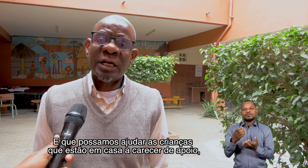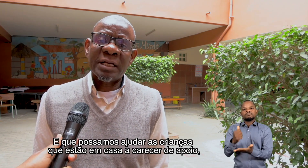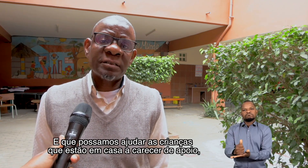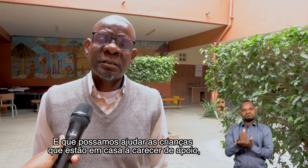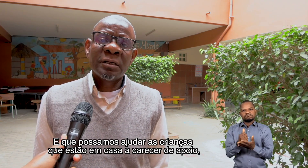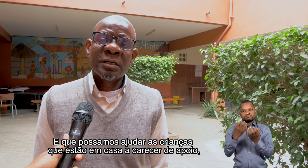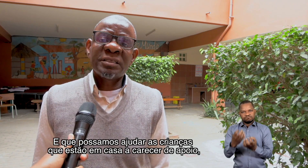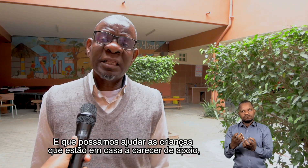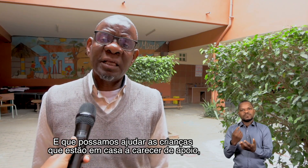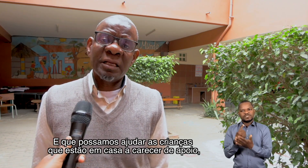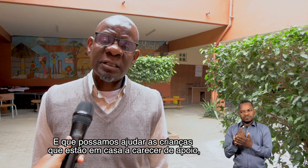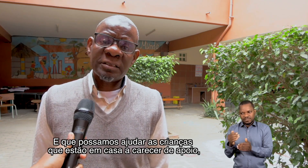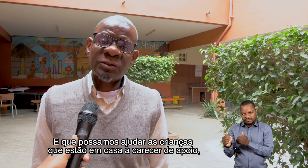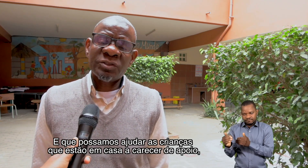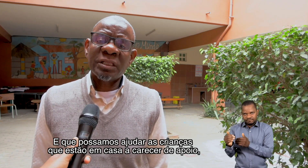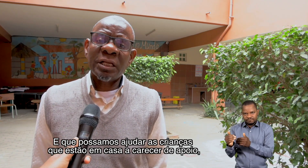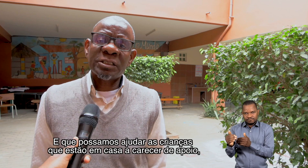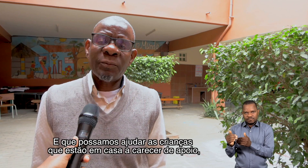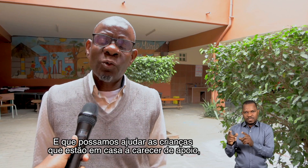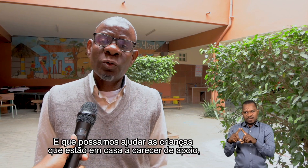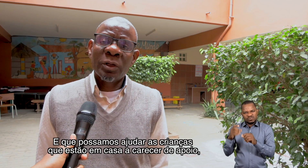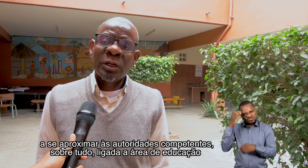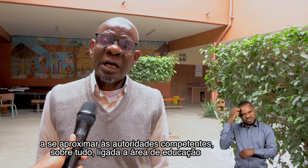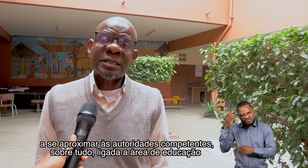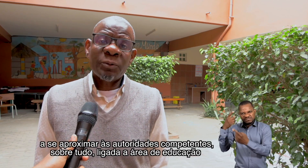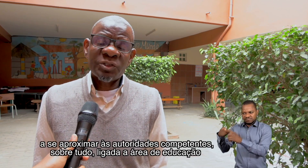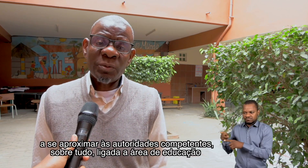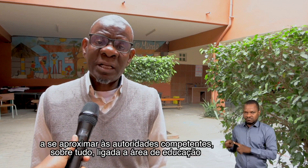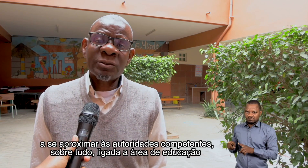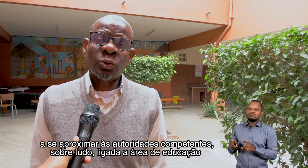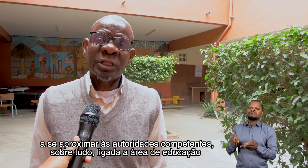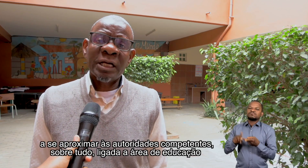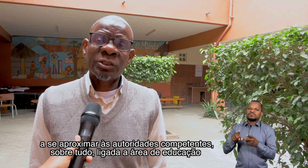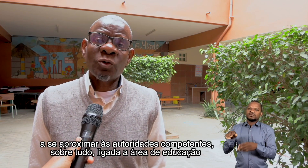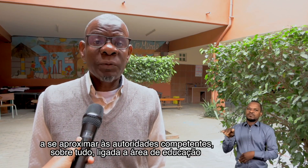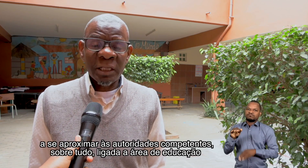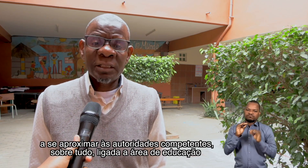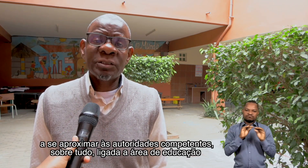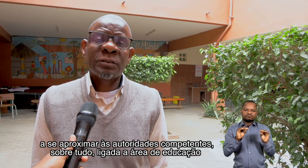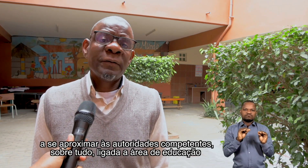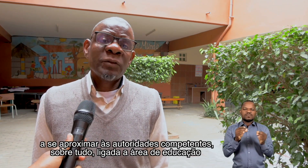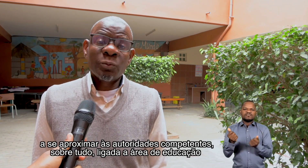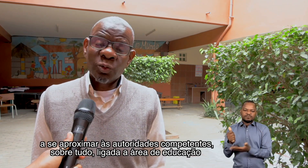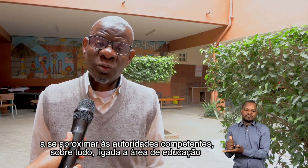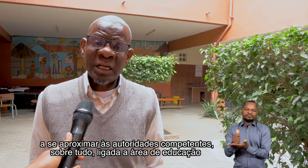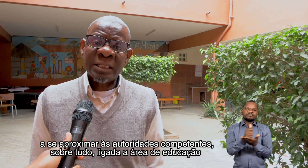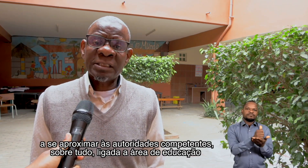em casa, sem ter este acesso, sem ter este apoio, a se aproximar às autoridades competentes, sobretudo ligadas à